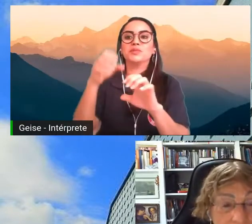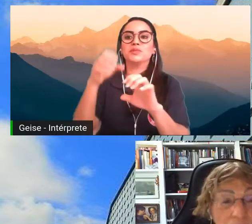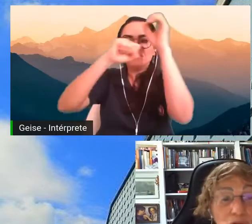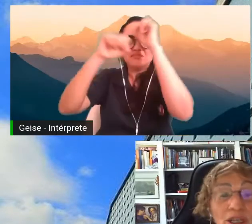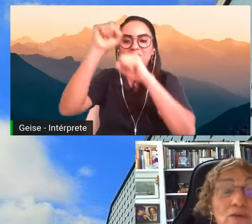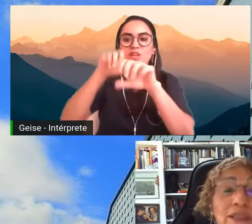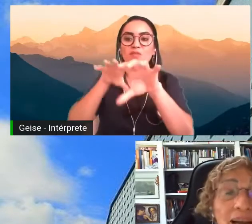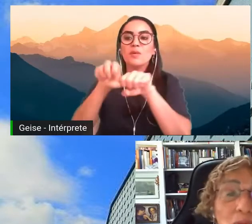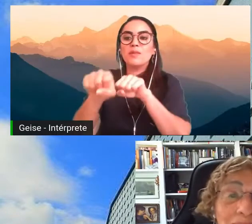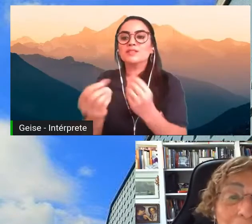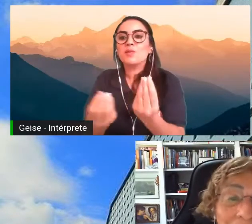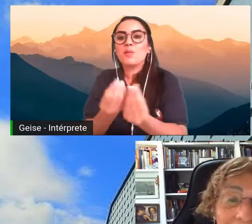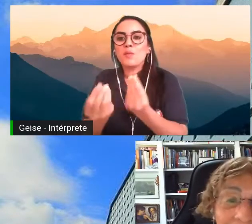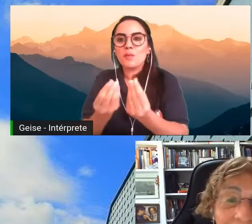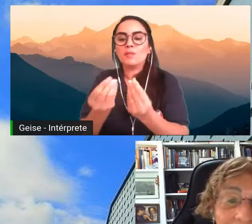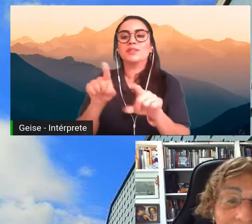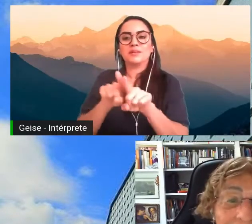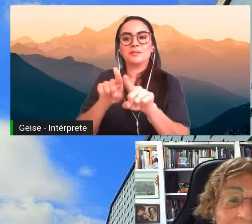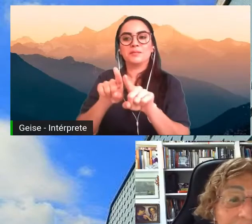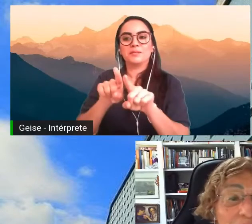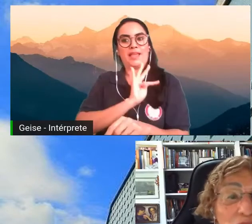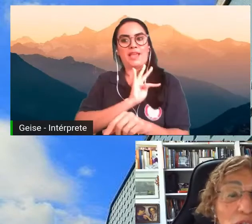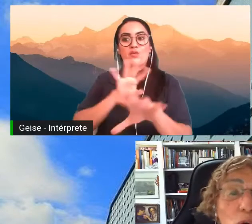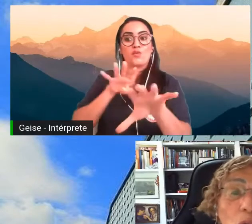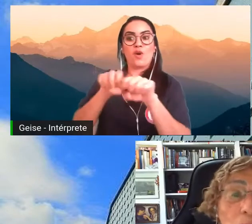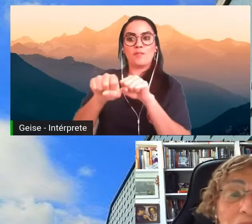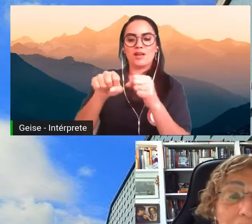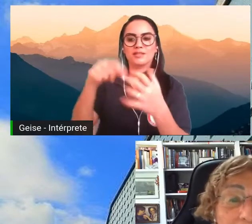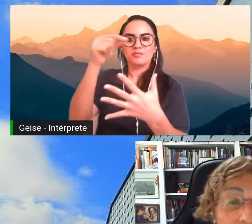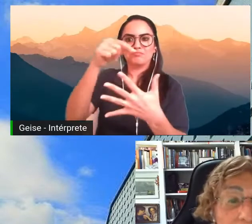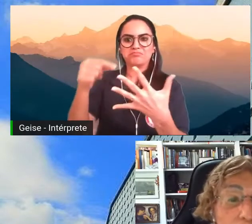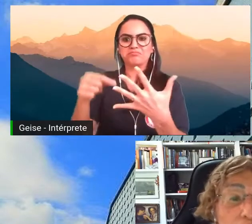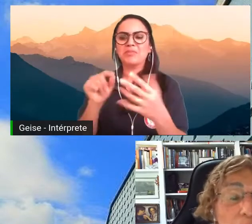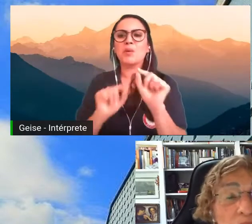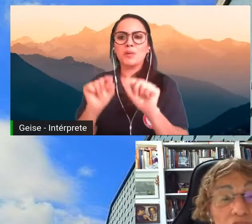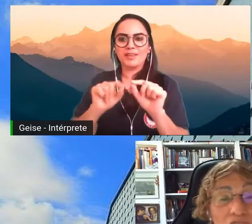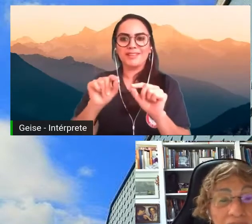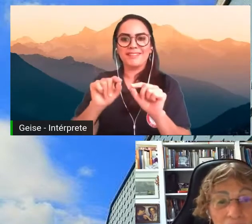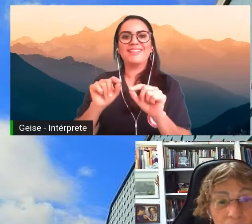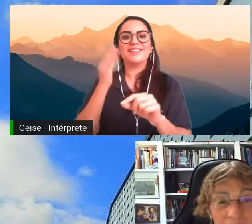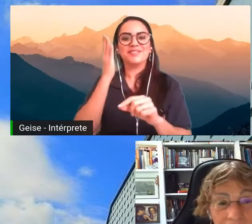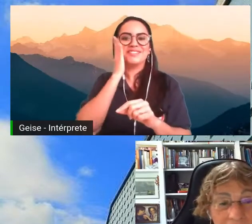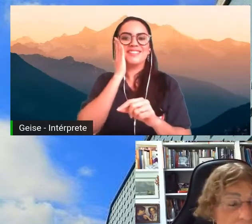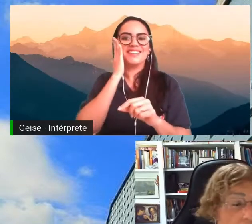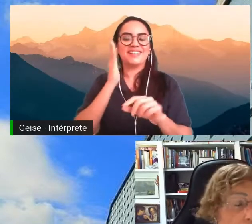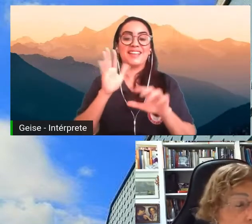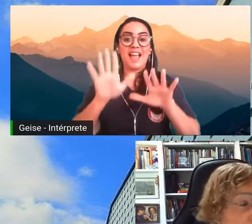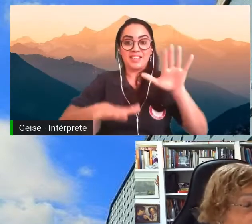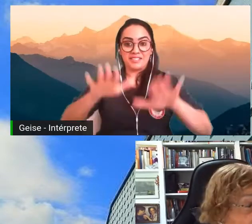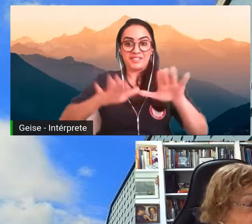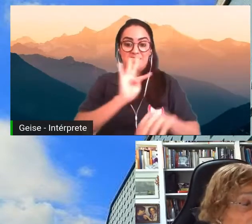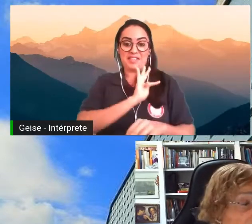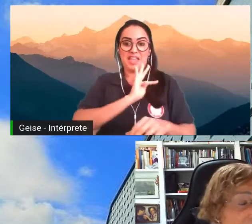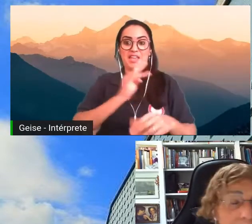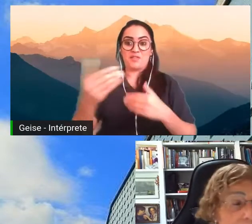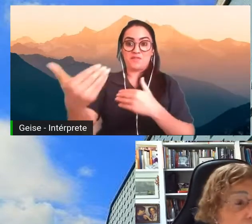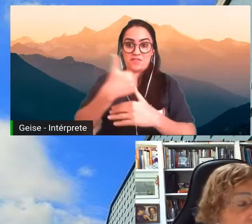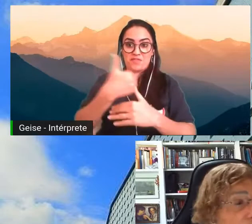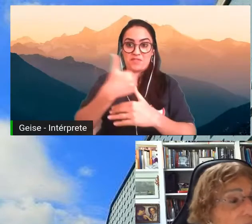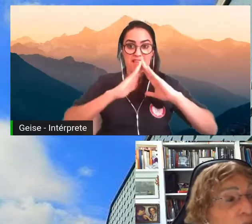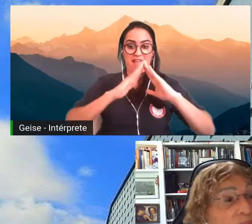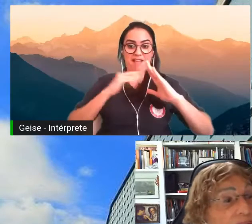têm. Quando chega um técnico para trabalhar aqui em casa, eu fico observando o tipo de diálogo deles. O diálogo